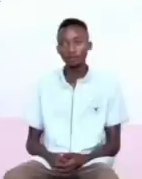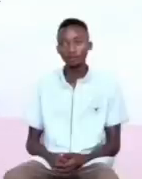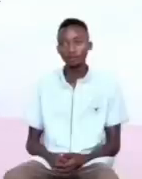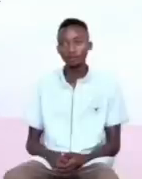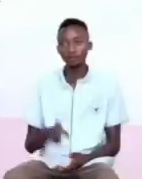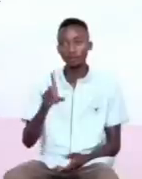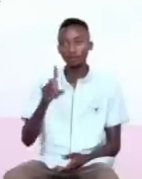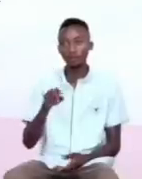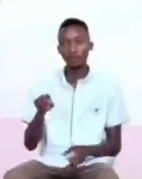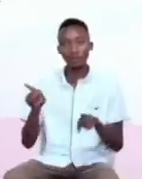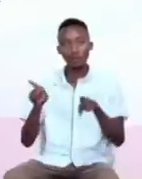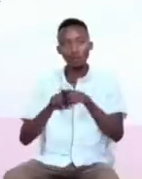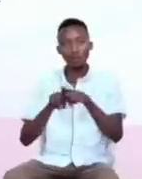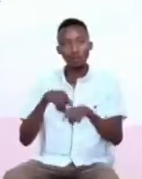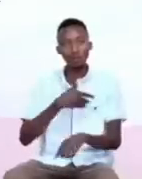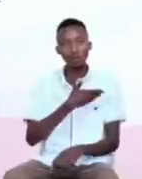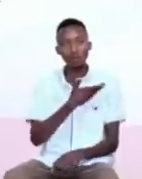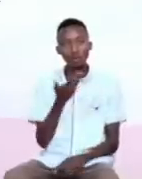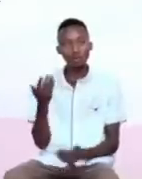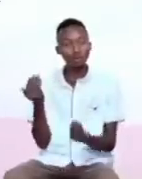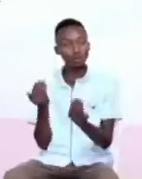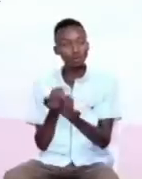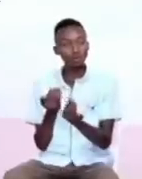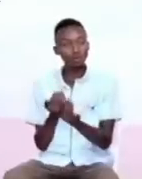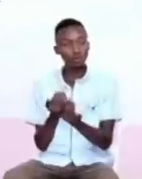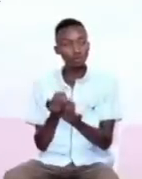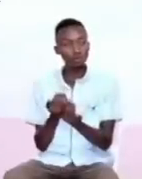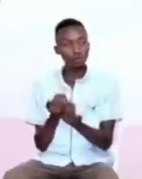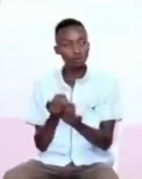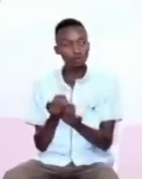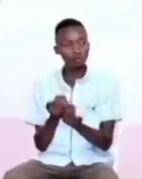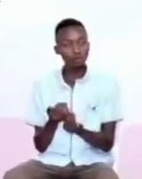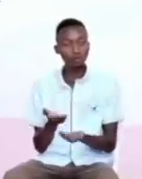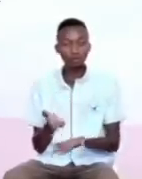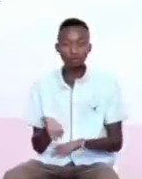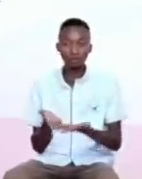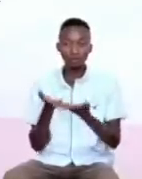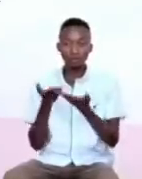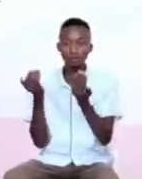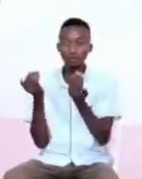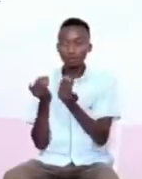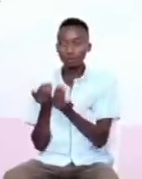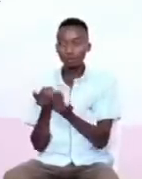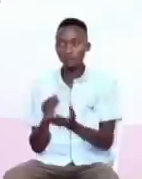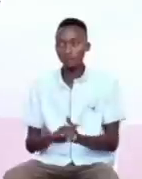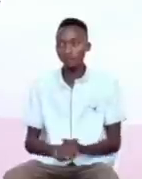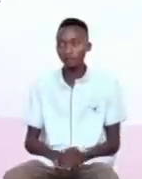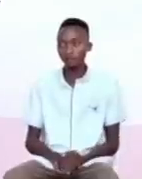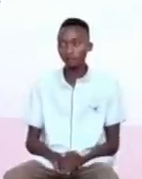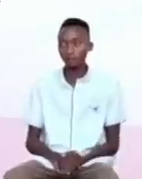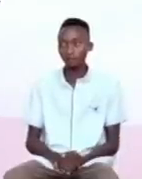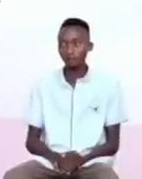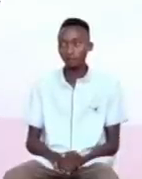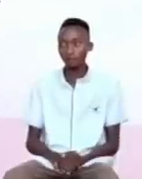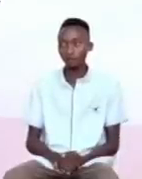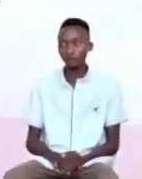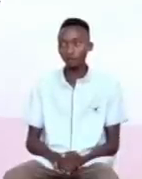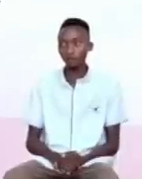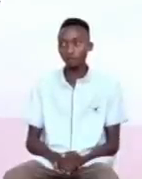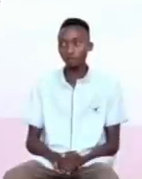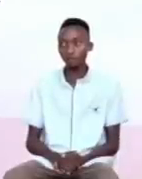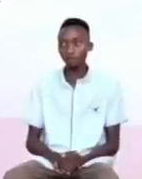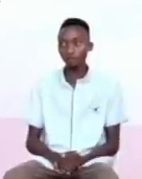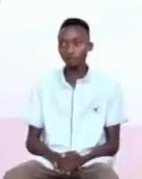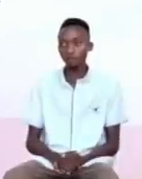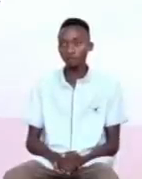ndugu yetu aliyetusomea hapa, sio kama una mic, unaweza ukatumia hii microphone kama wataalamu wetu wa